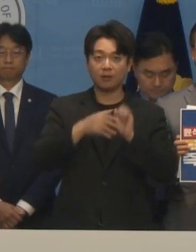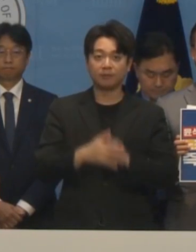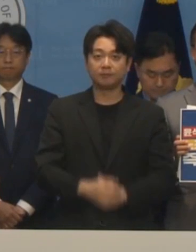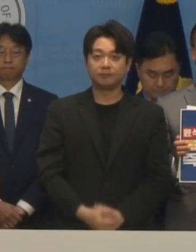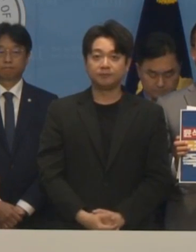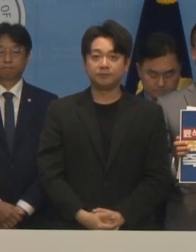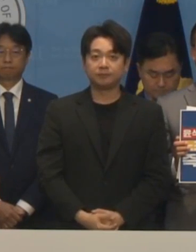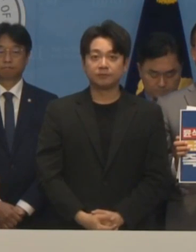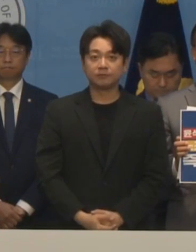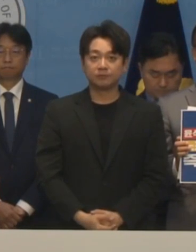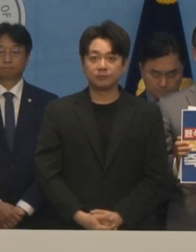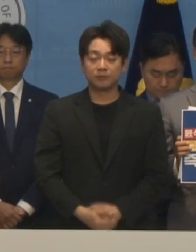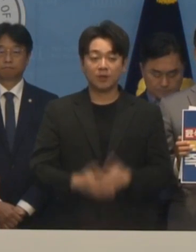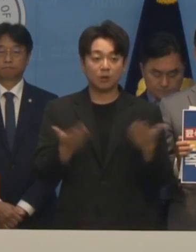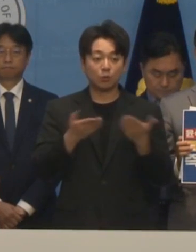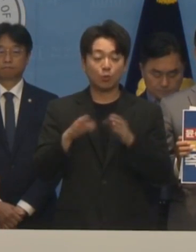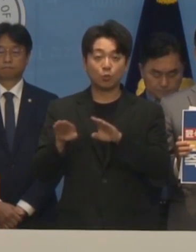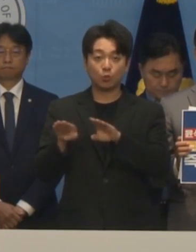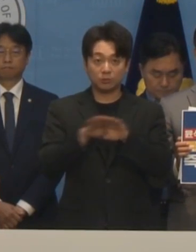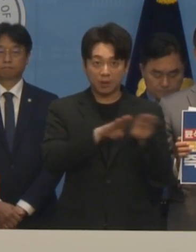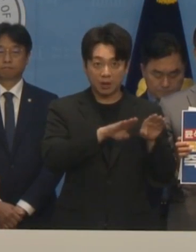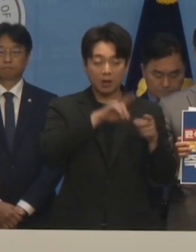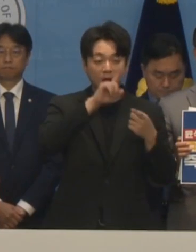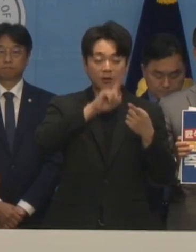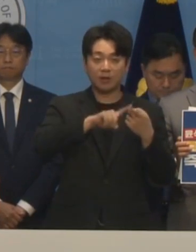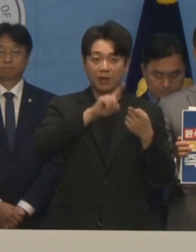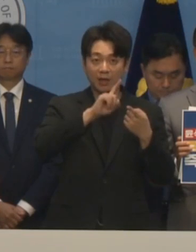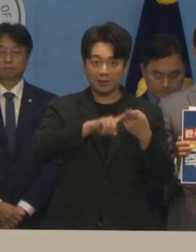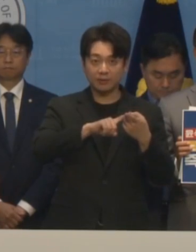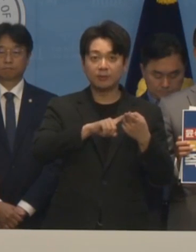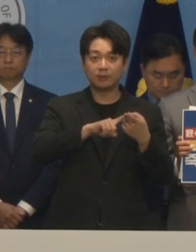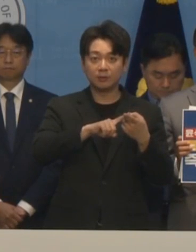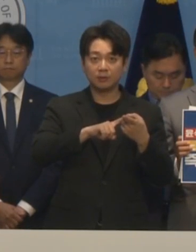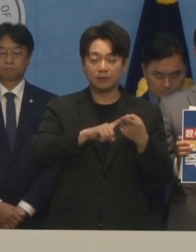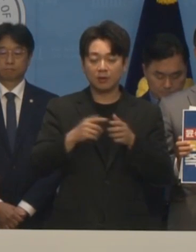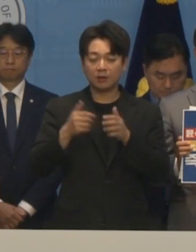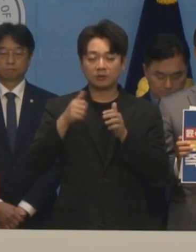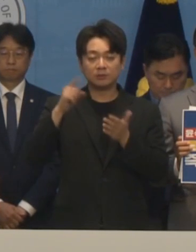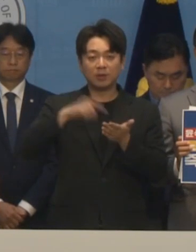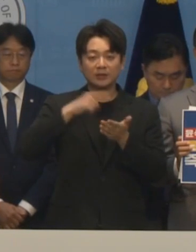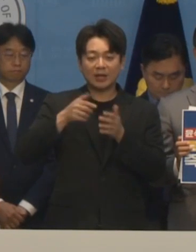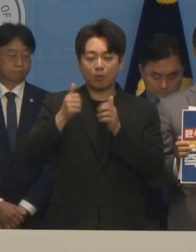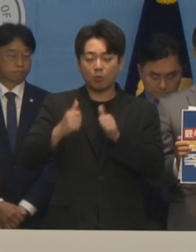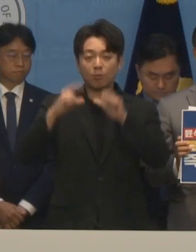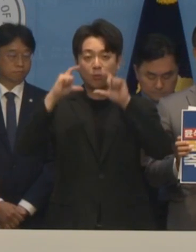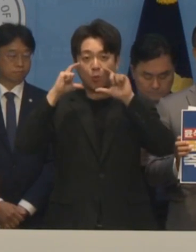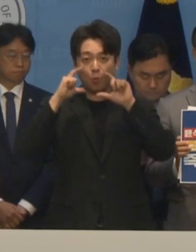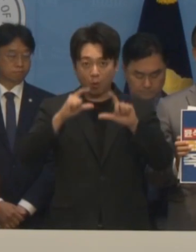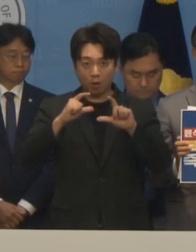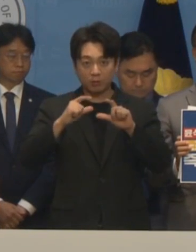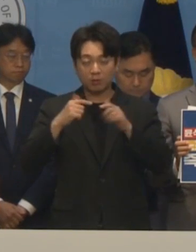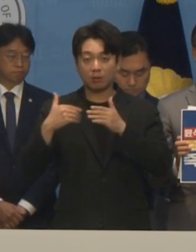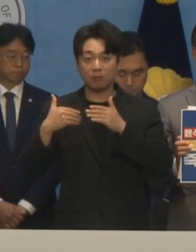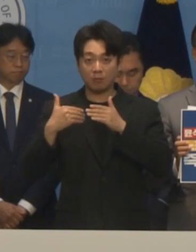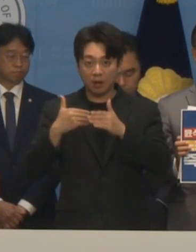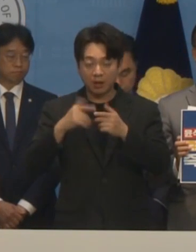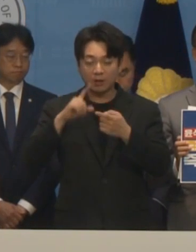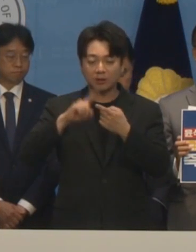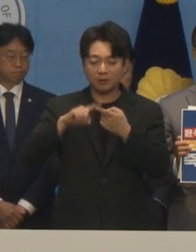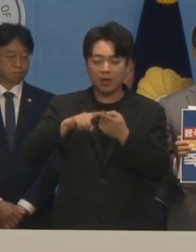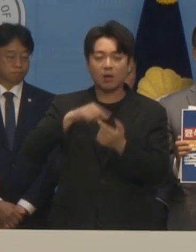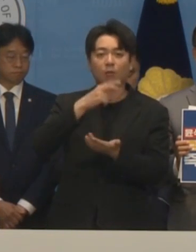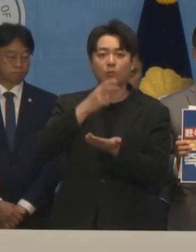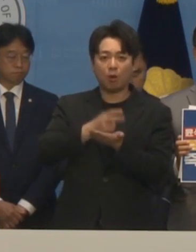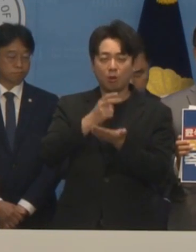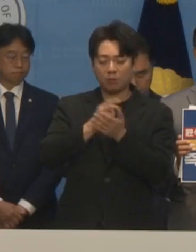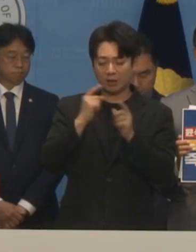대한 손해배상 청구를 제한하는 노조법 개정안이 발의된 이래로 지금까지 같은 취지의 노조법